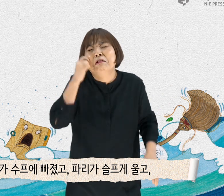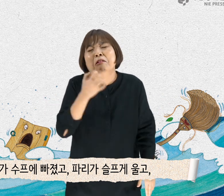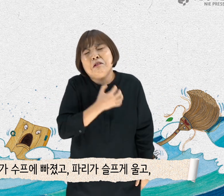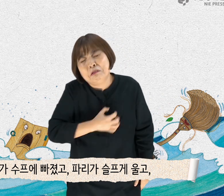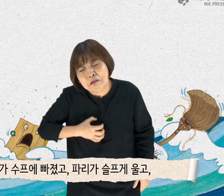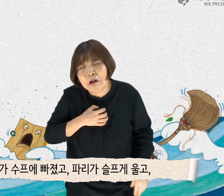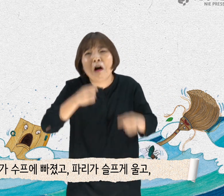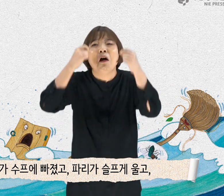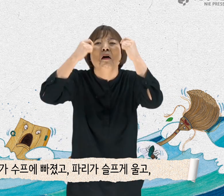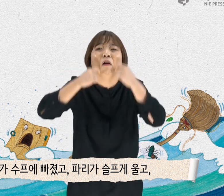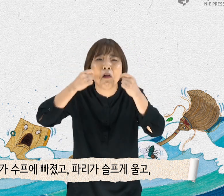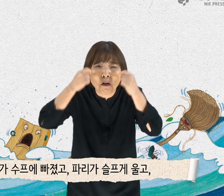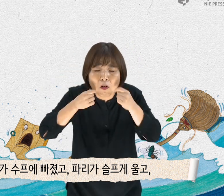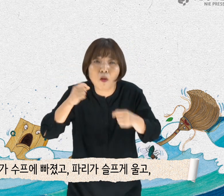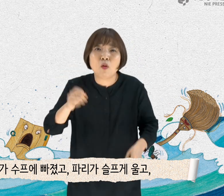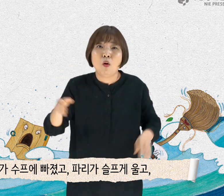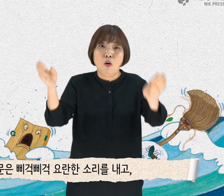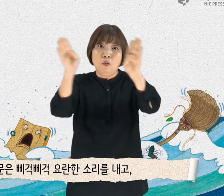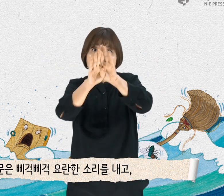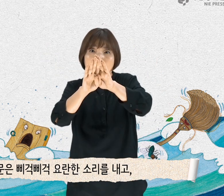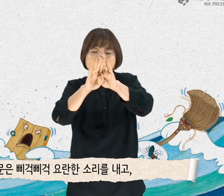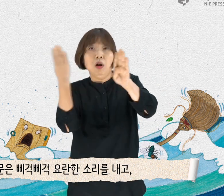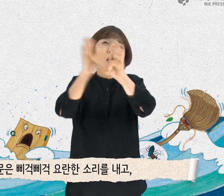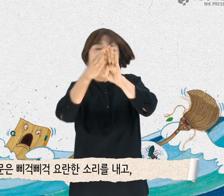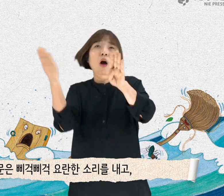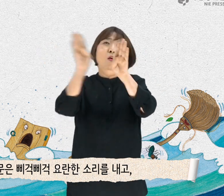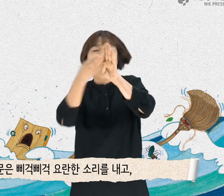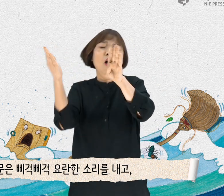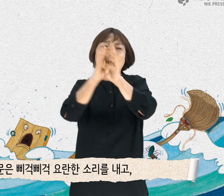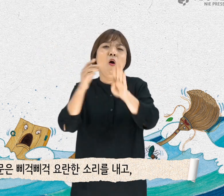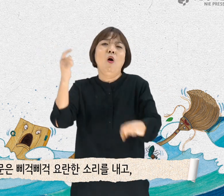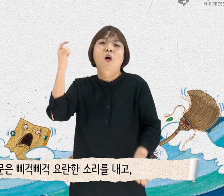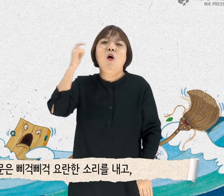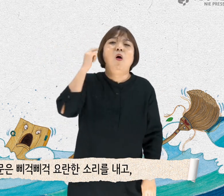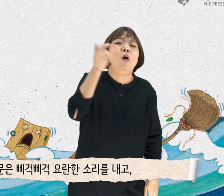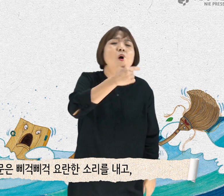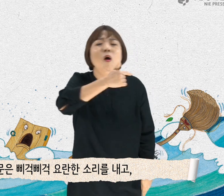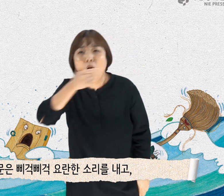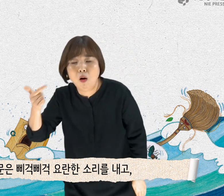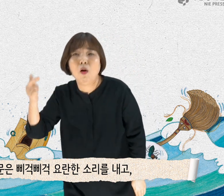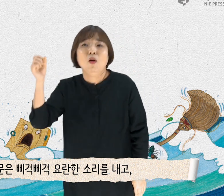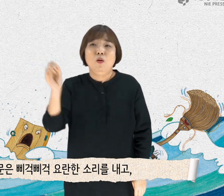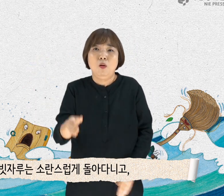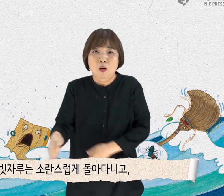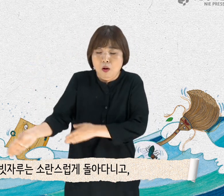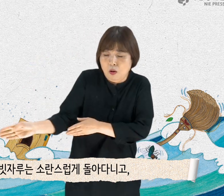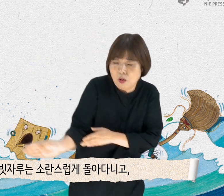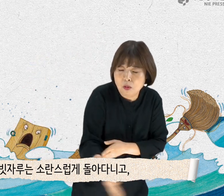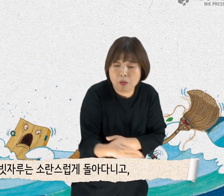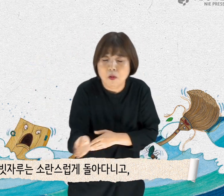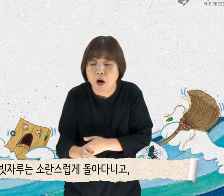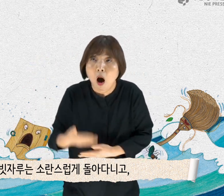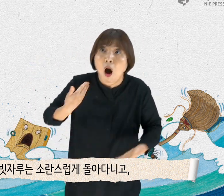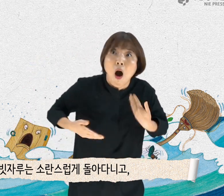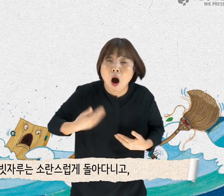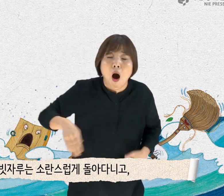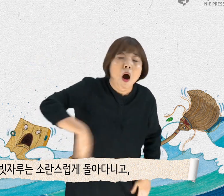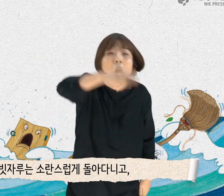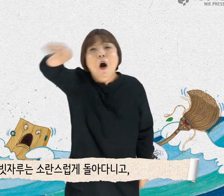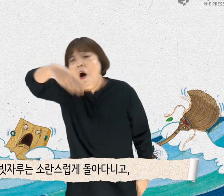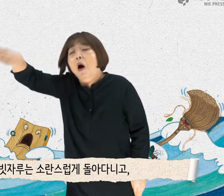슬프게 울고 문은 삐걱삐걱 요란한 소리를 내고 빗자루는